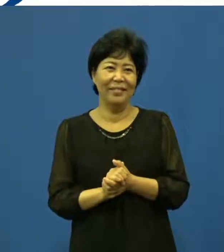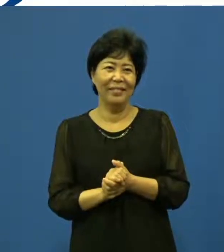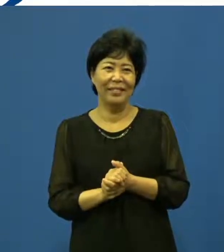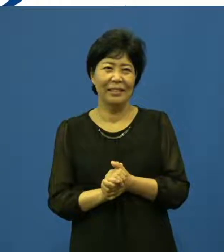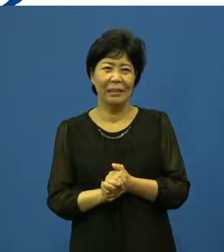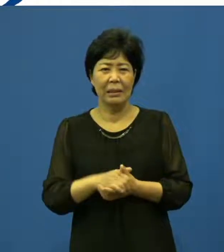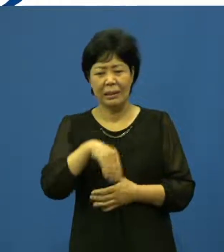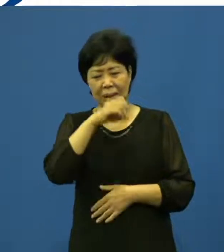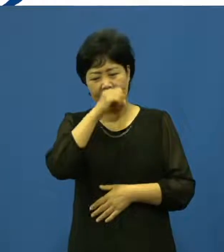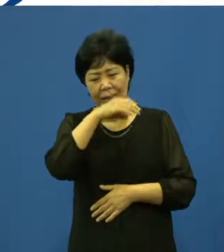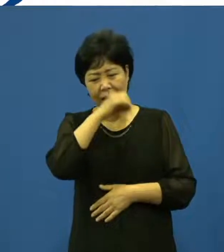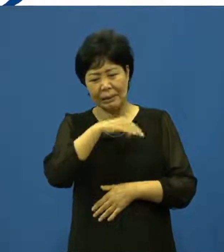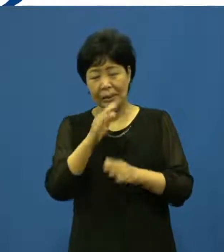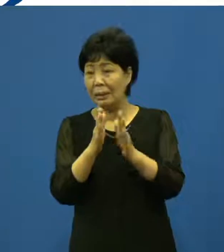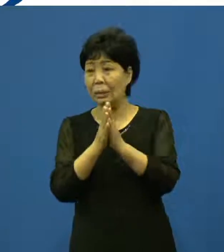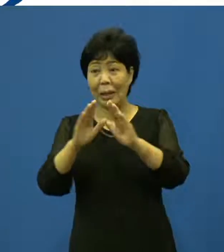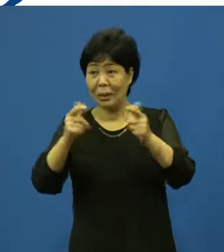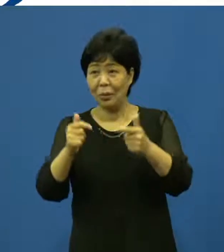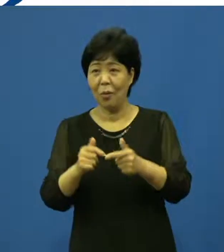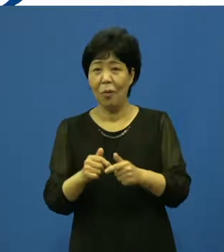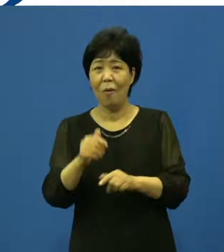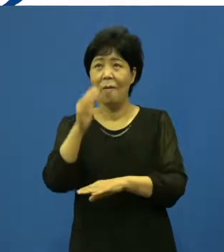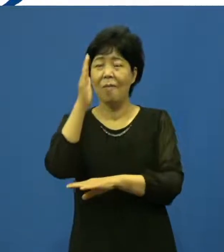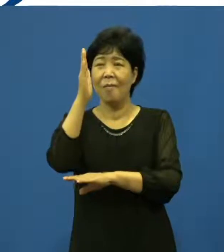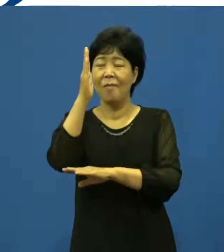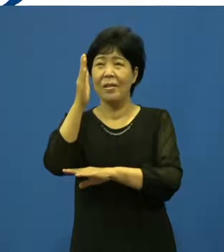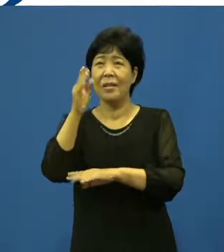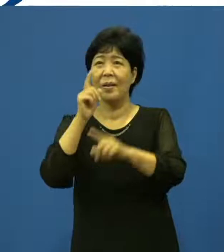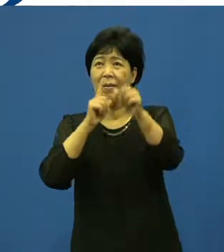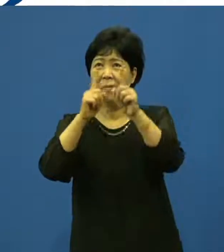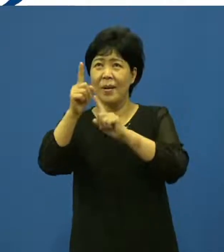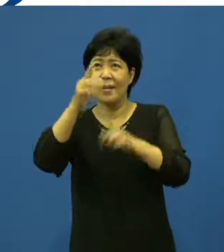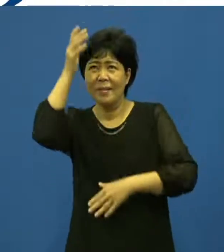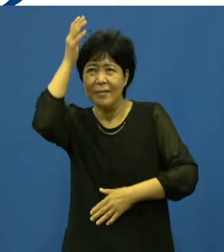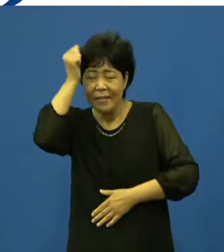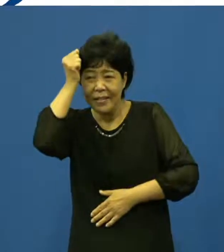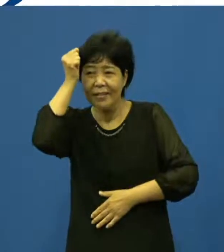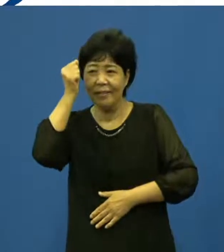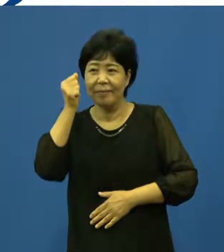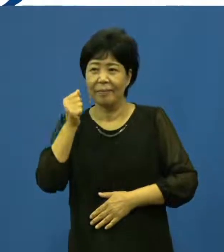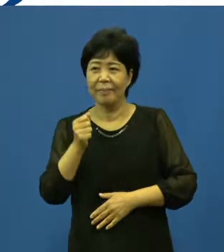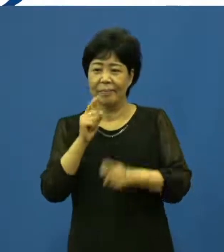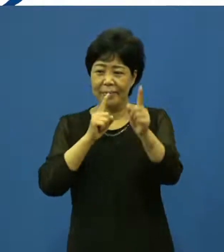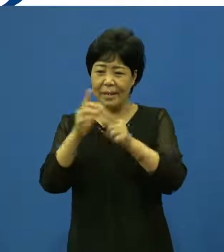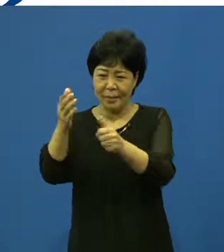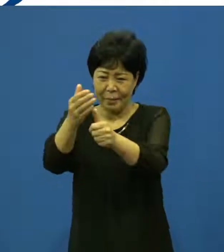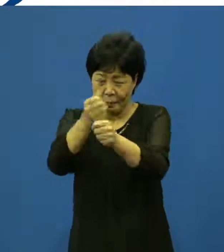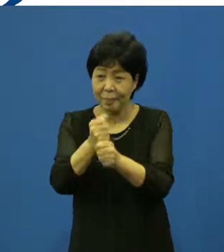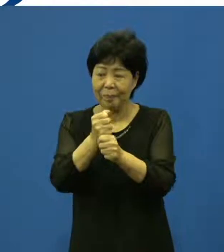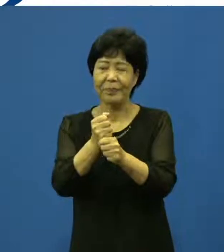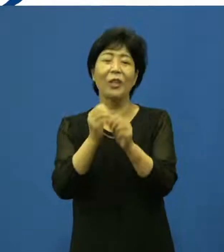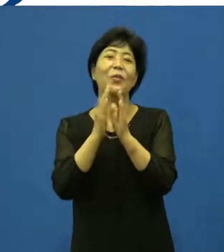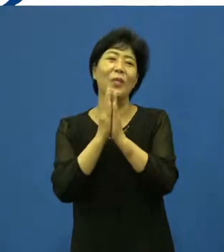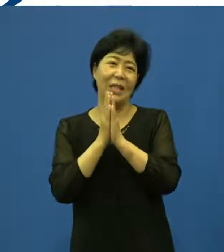그냥 기도하면 잘 안 되는데 말씀을 갖고 기도하는 거예요. 내가 말씀을 들었던 것을 붙잡고 기도하는 그